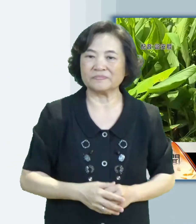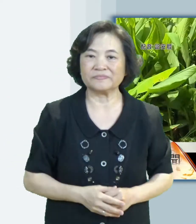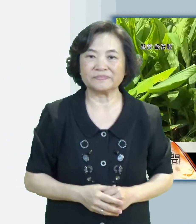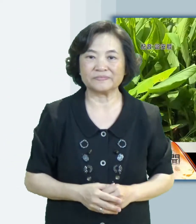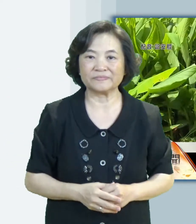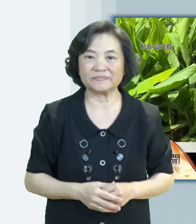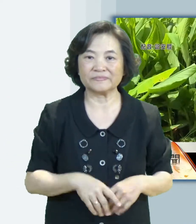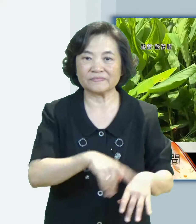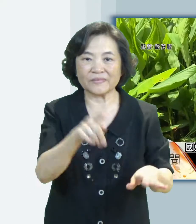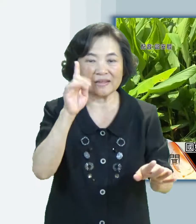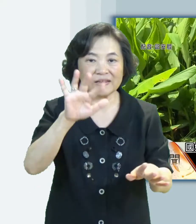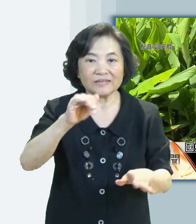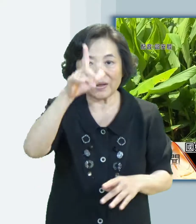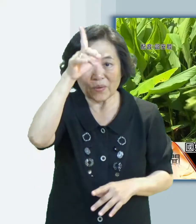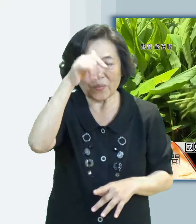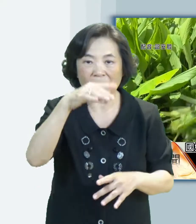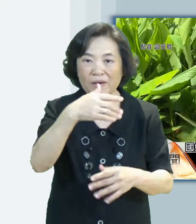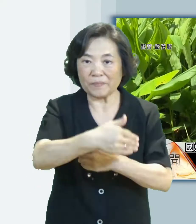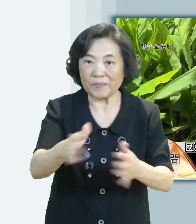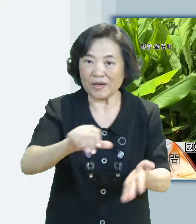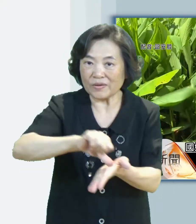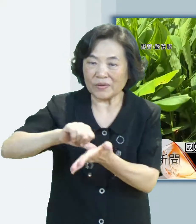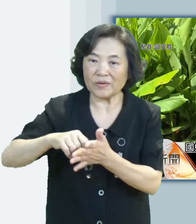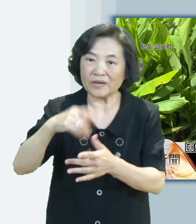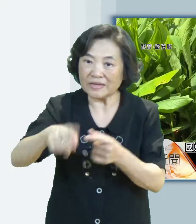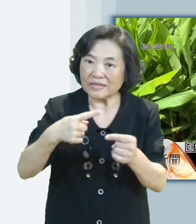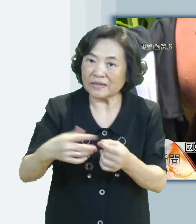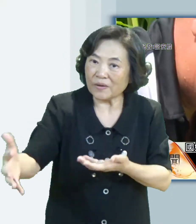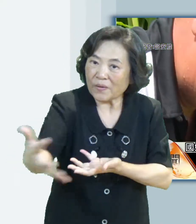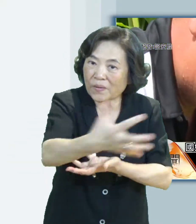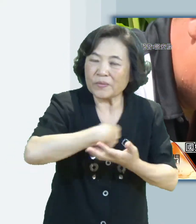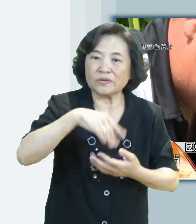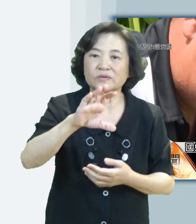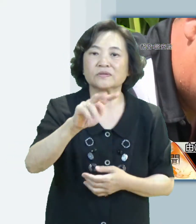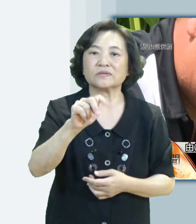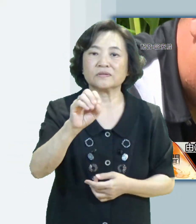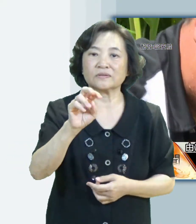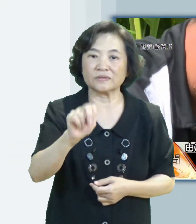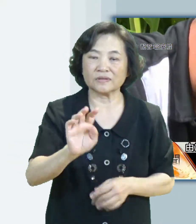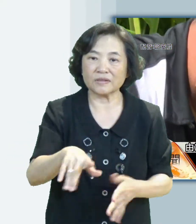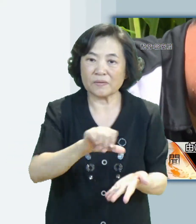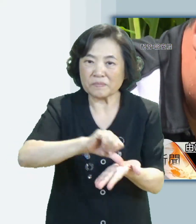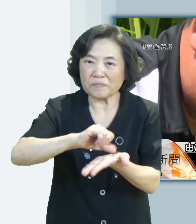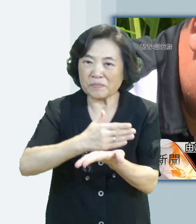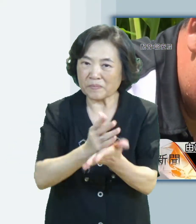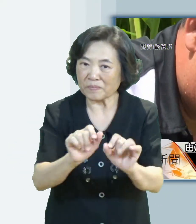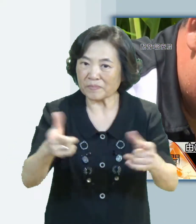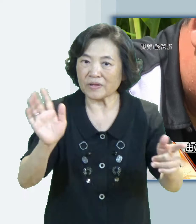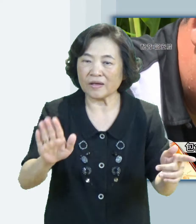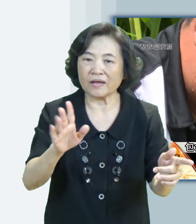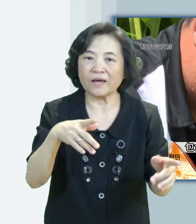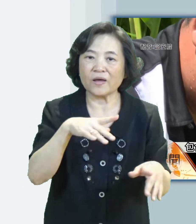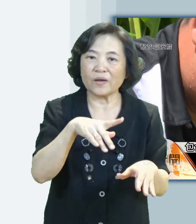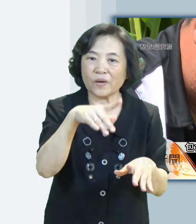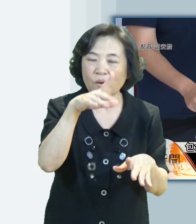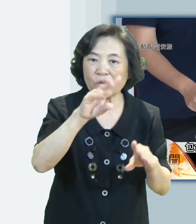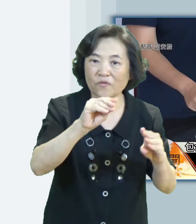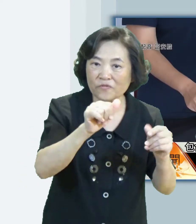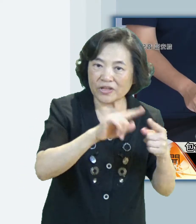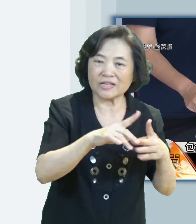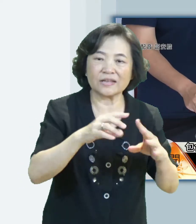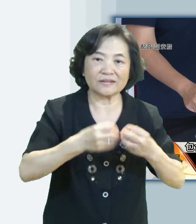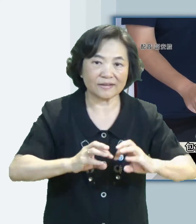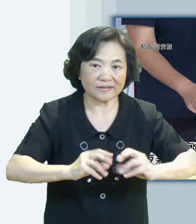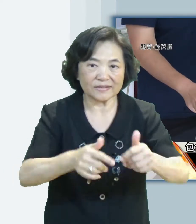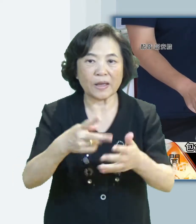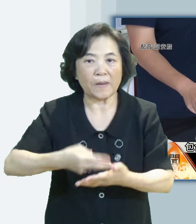品。 故乡姜黄产销班年产量差不多90公吨，认为产品物类物多面，包括姜黄粉、